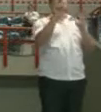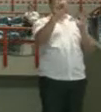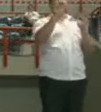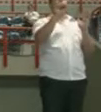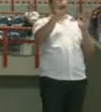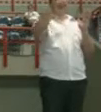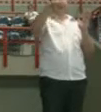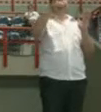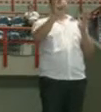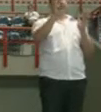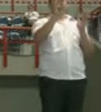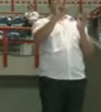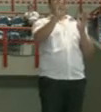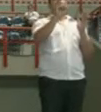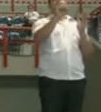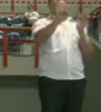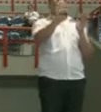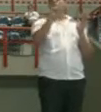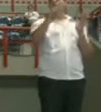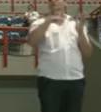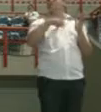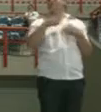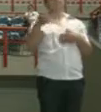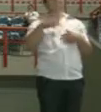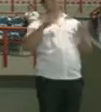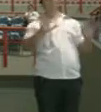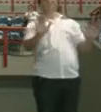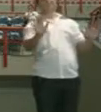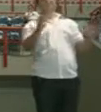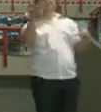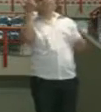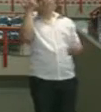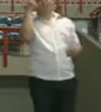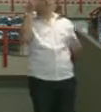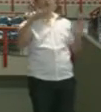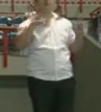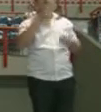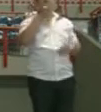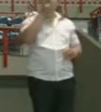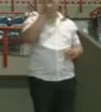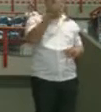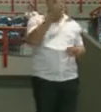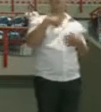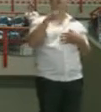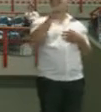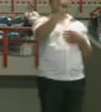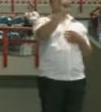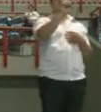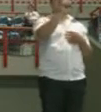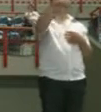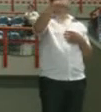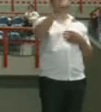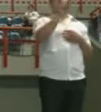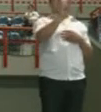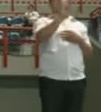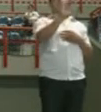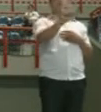conheçam essa palavra também. Mas tudo bem, nessas coisas todas não. Deixa eu dar um exemplo. As